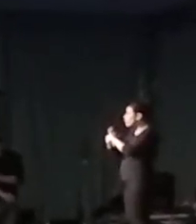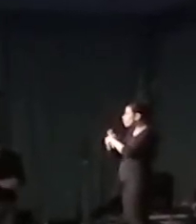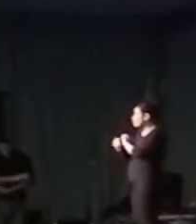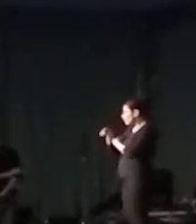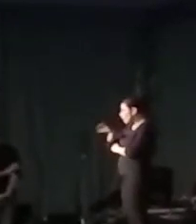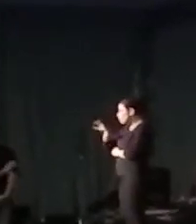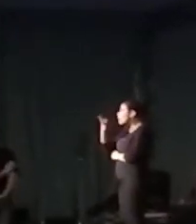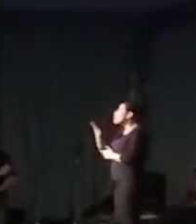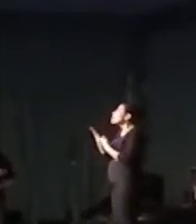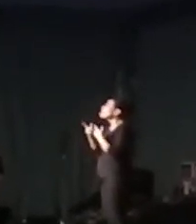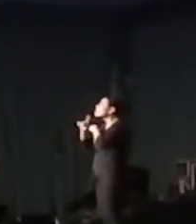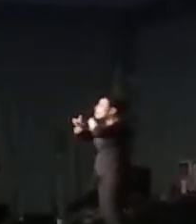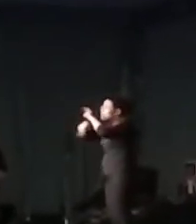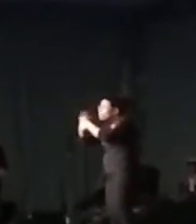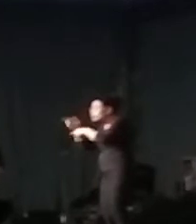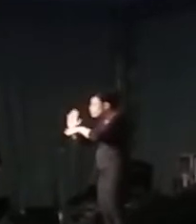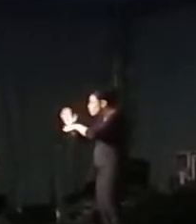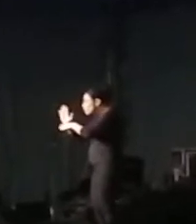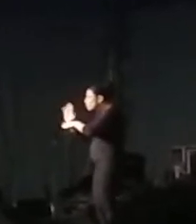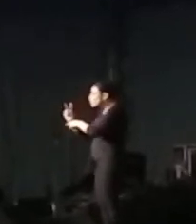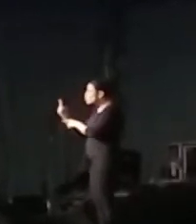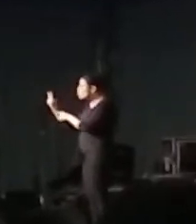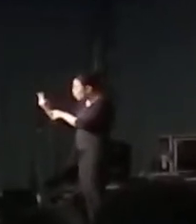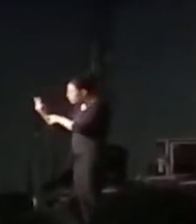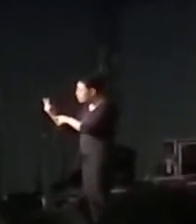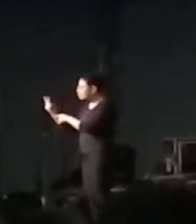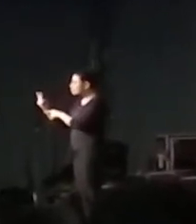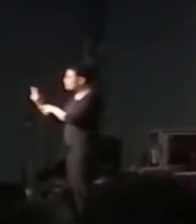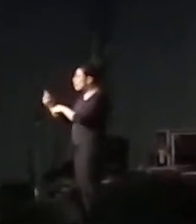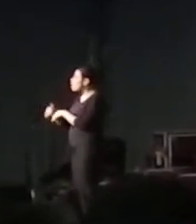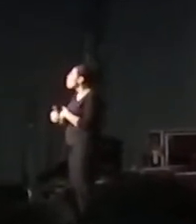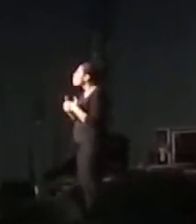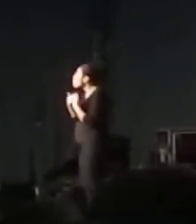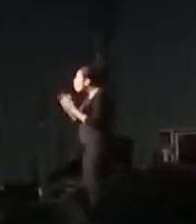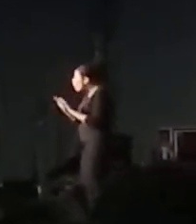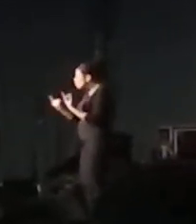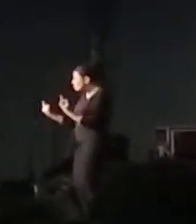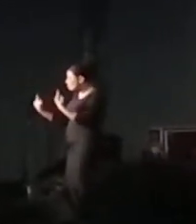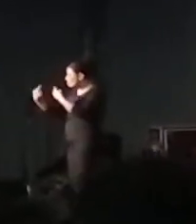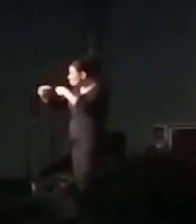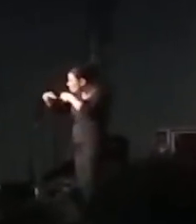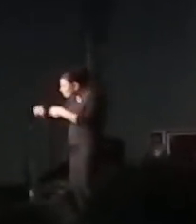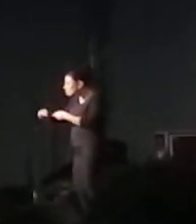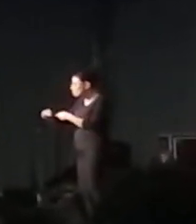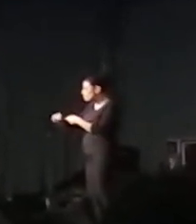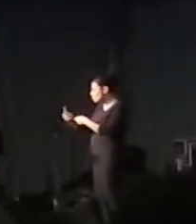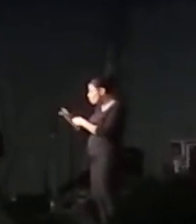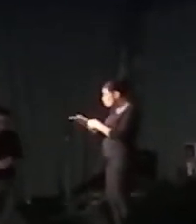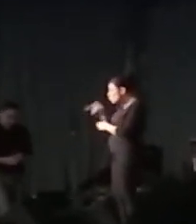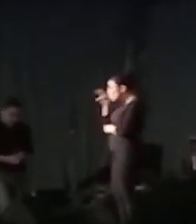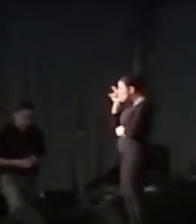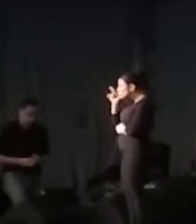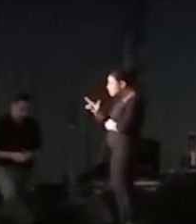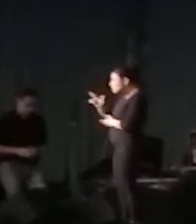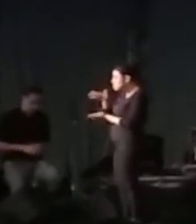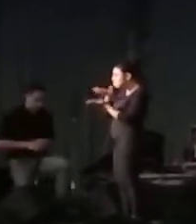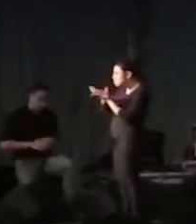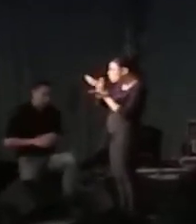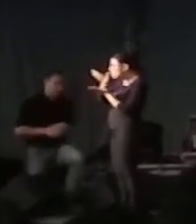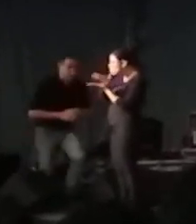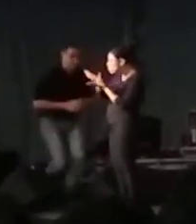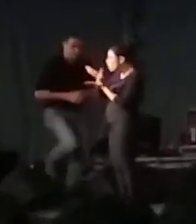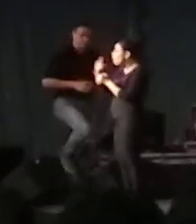verdade, viraram dois filmes. Quais foram os maiores desafios para você conseguir publicar? Porque